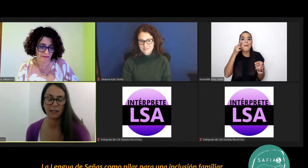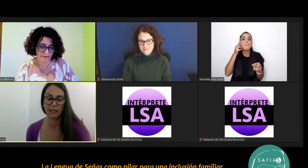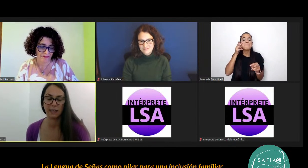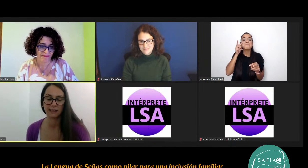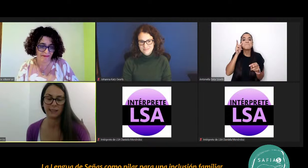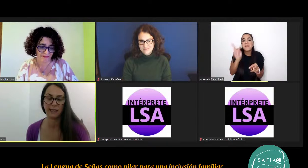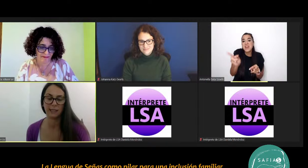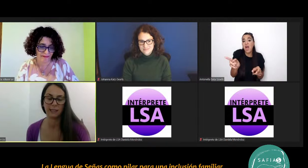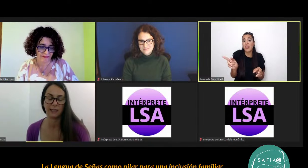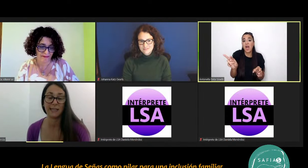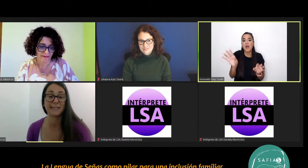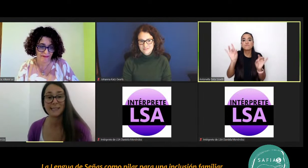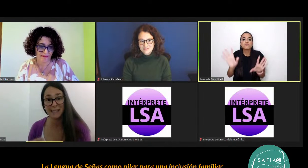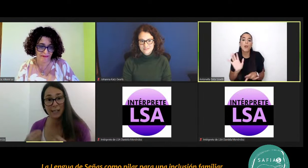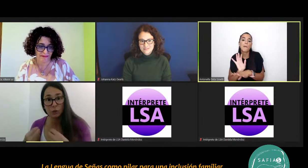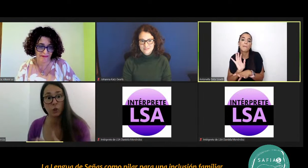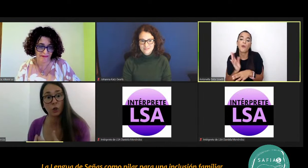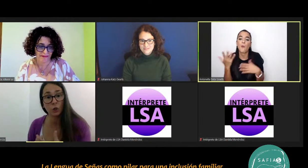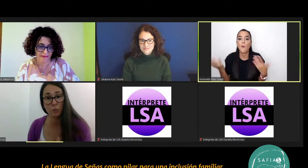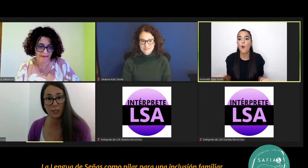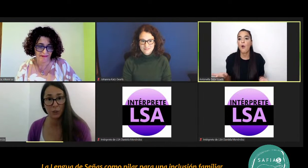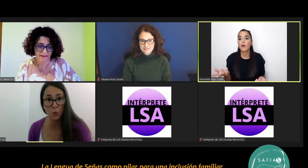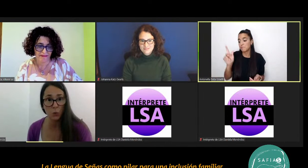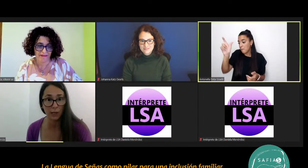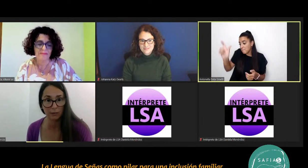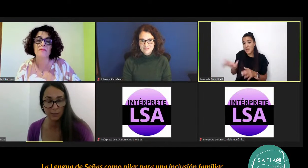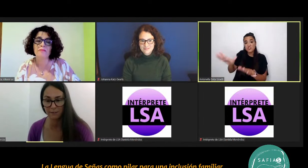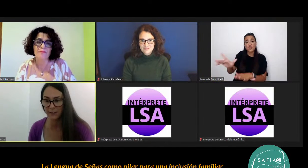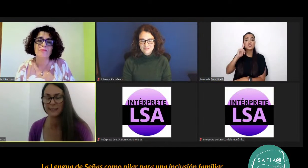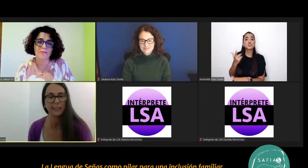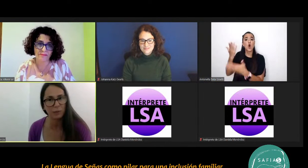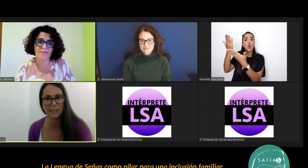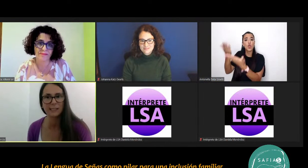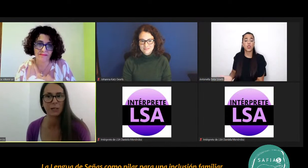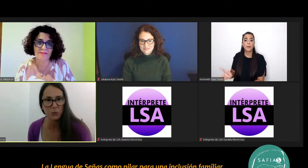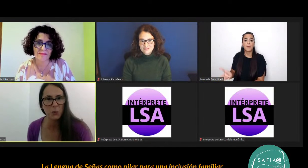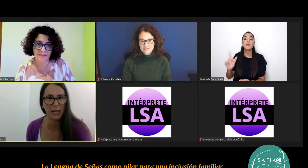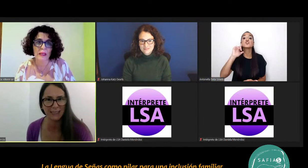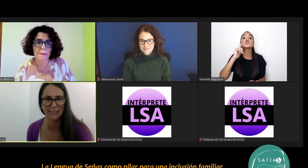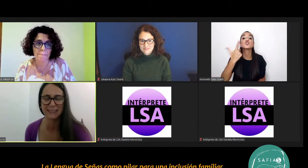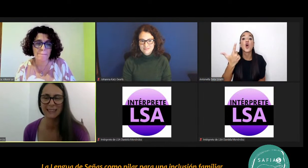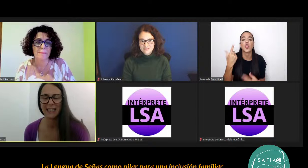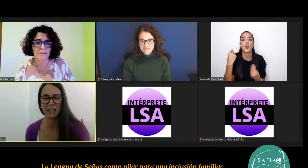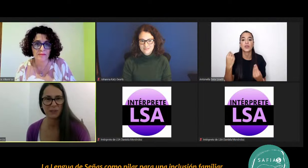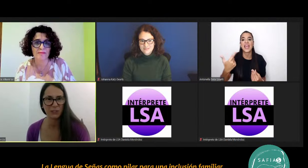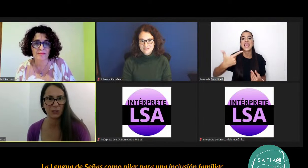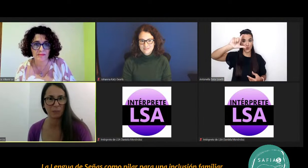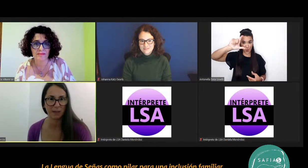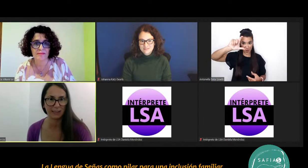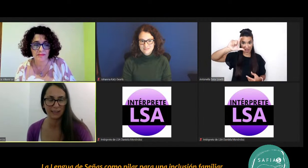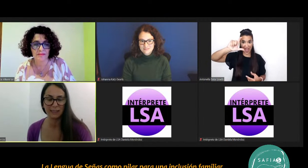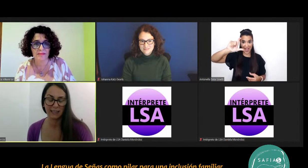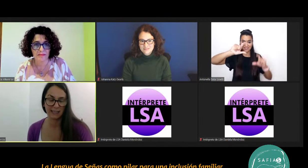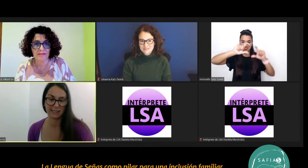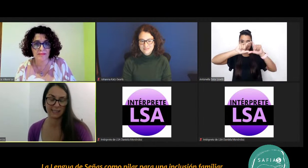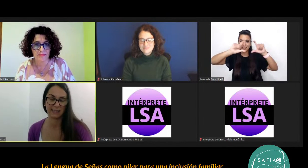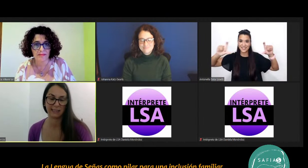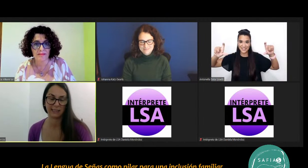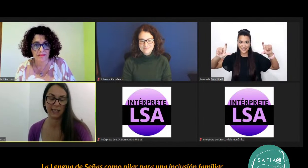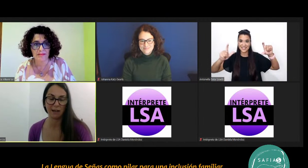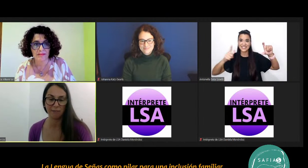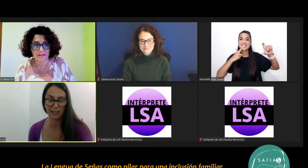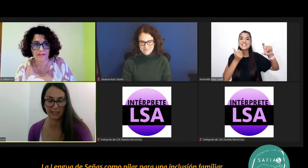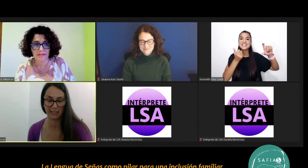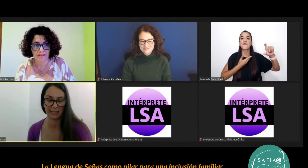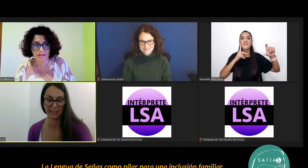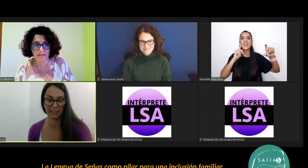clínica de ese ser sordo con mayúscula, ¿no? Safías tiene una S mayúscula ahí en nuestro nombre.